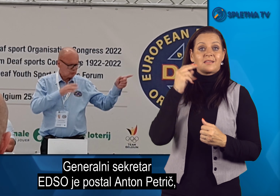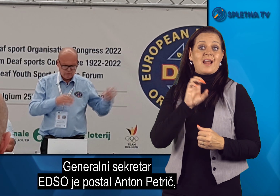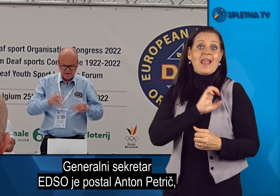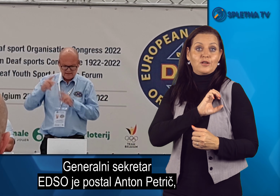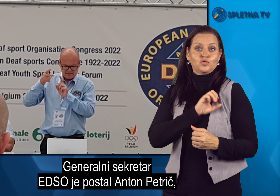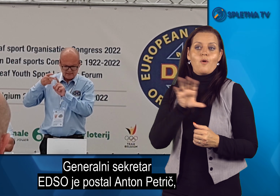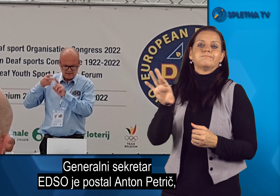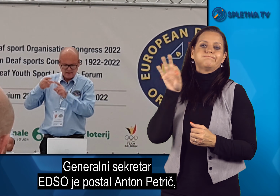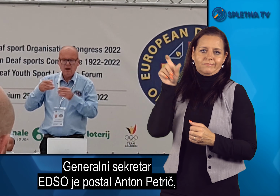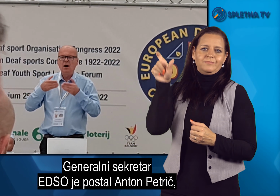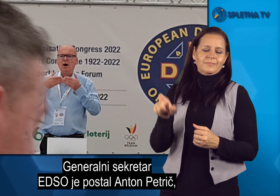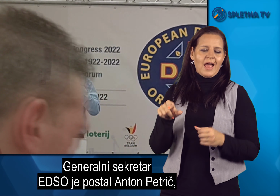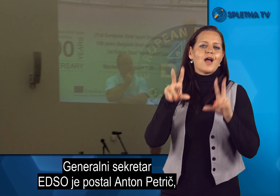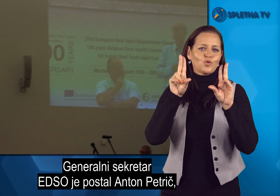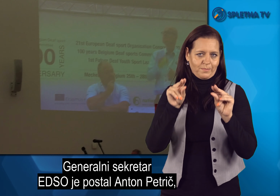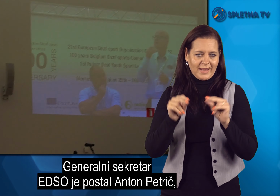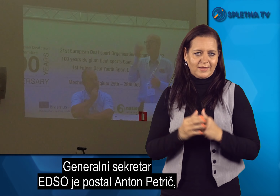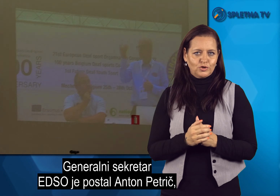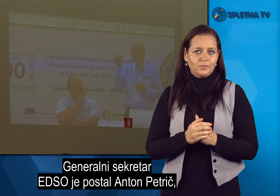sekretar IDS-U je postal Anton Petrič, podpredsednik dr. Gregeli Tapolčaj iz